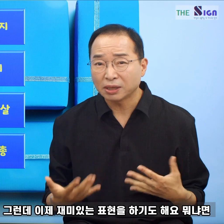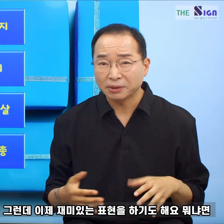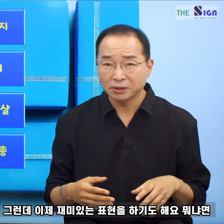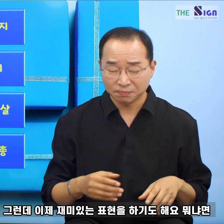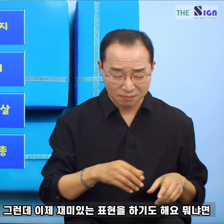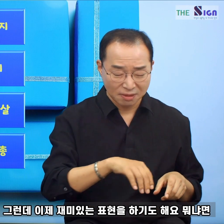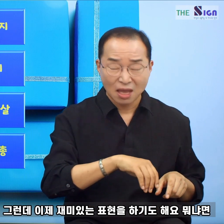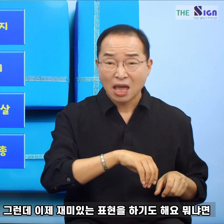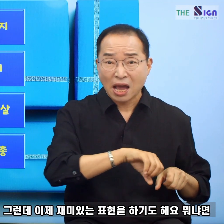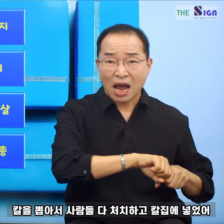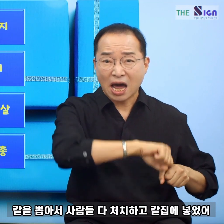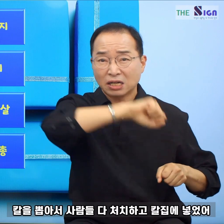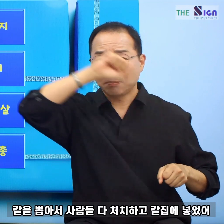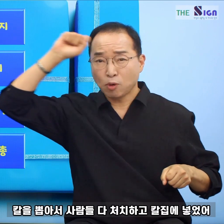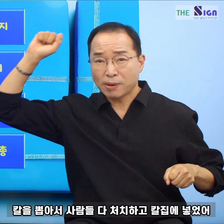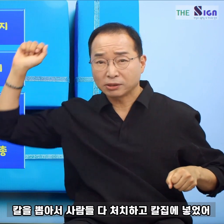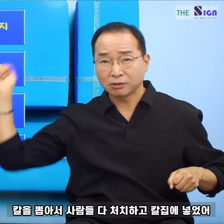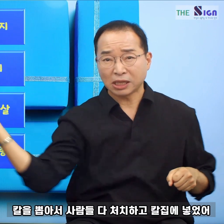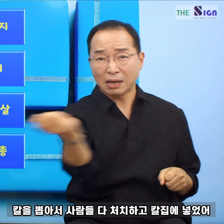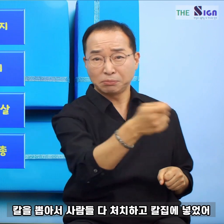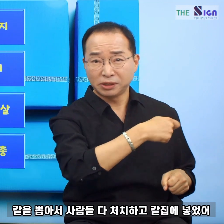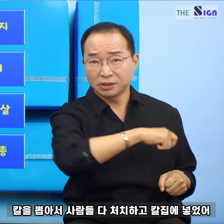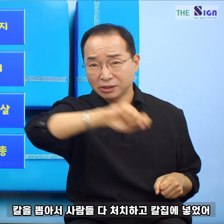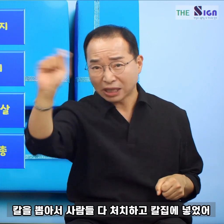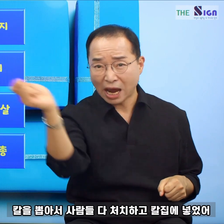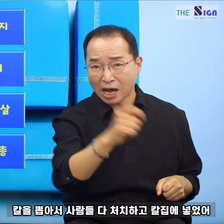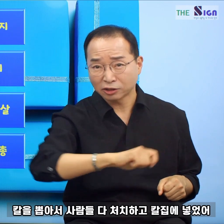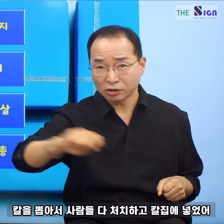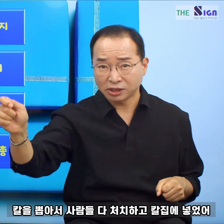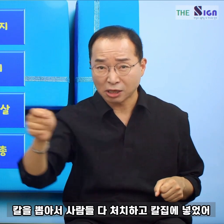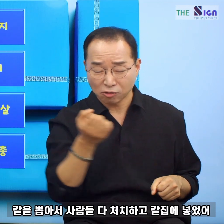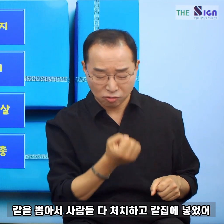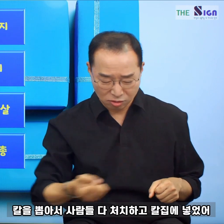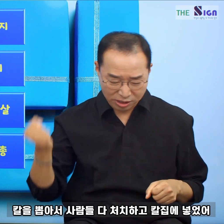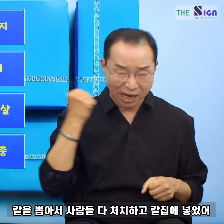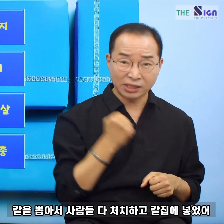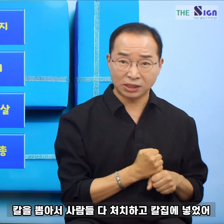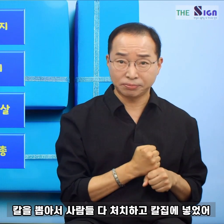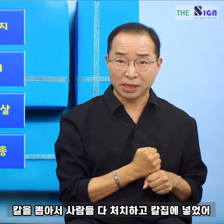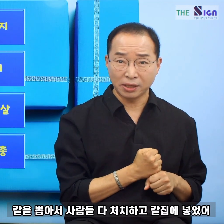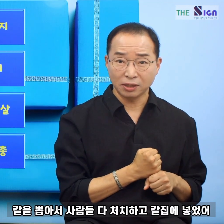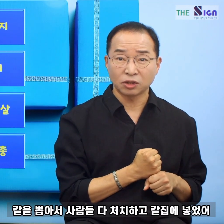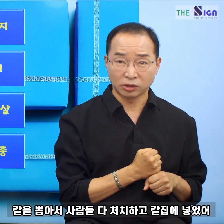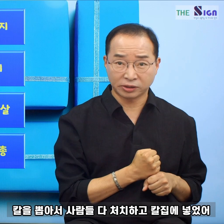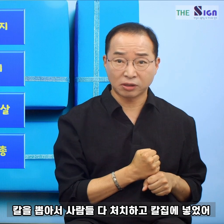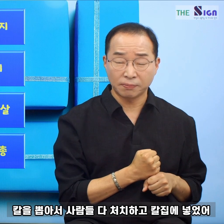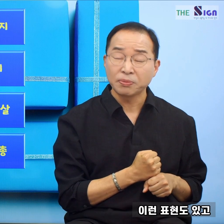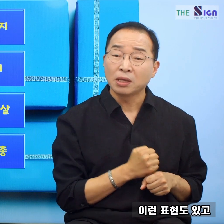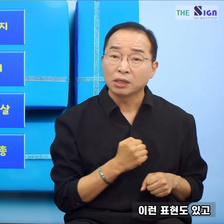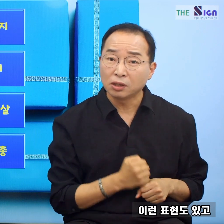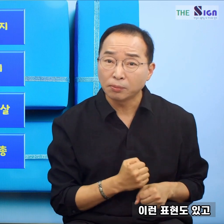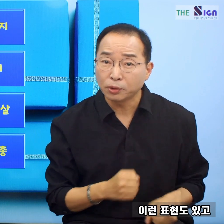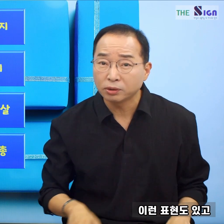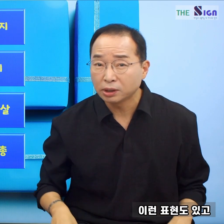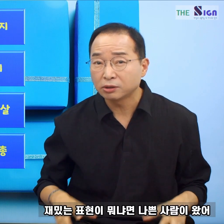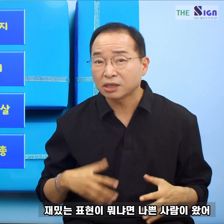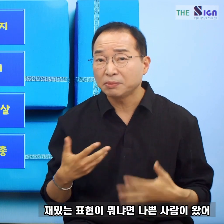뭐냐면은 칼을 뽑아서 사람들 다 처치하고 칼집에 넣었어. 이런 표현인데 이걸 재밌는